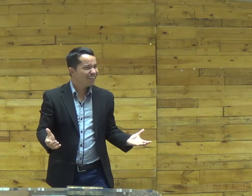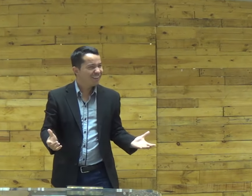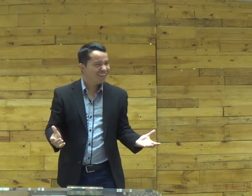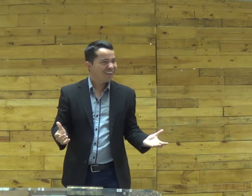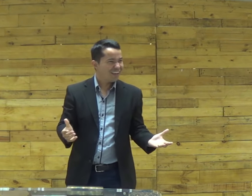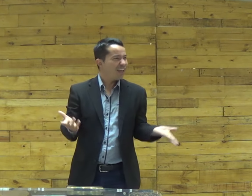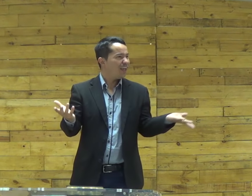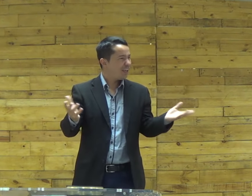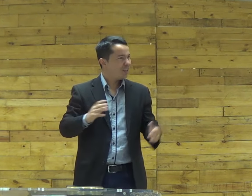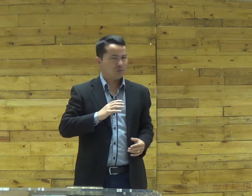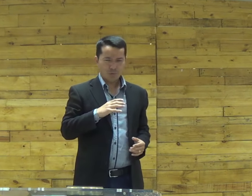assim?